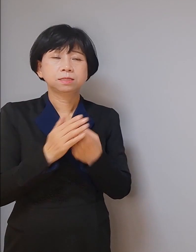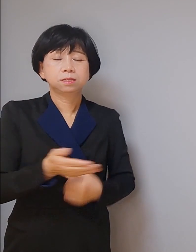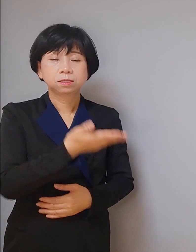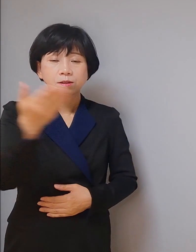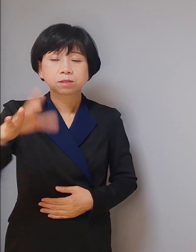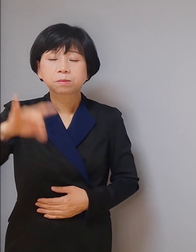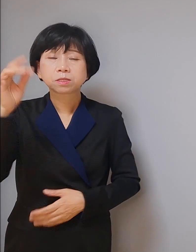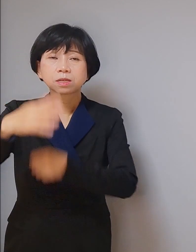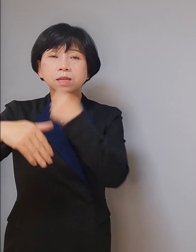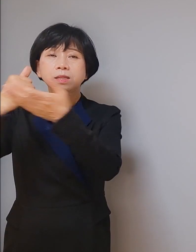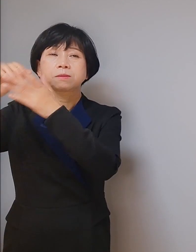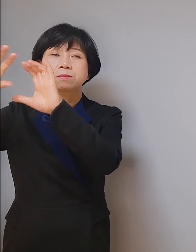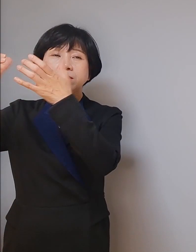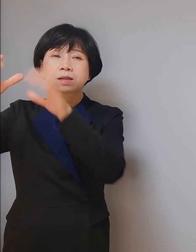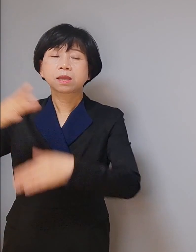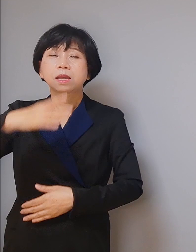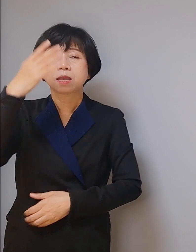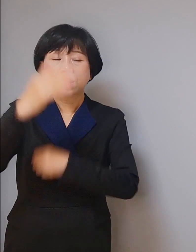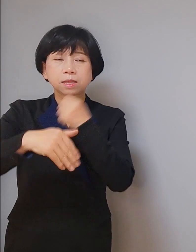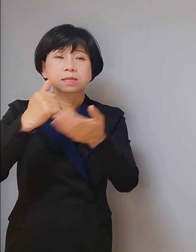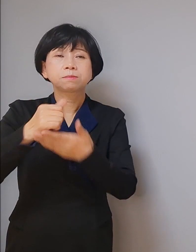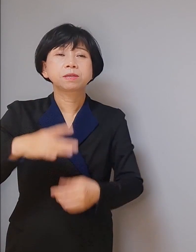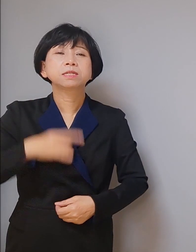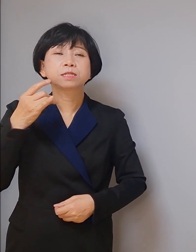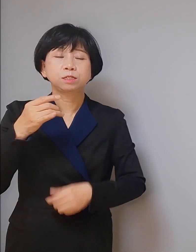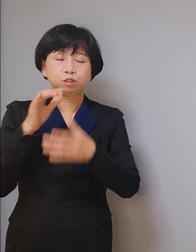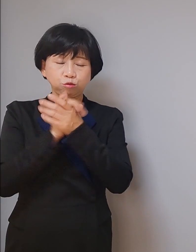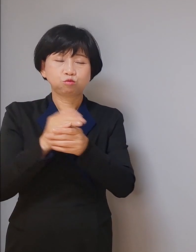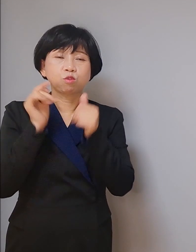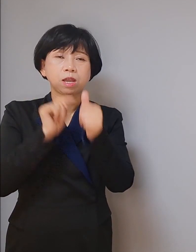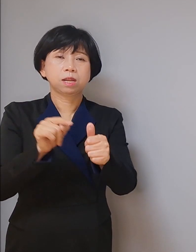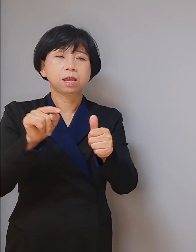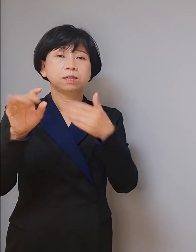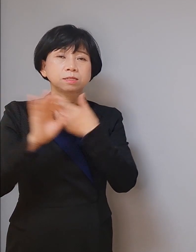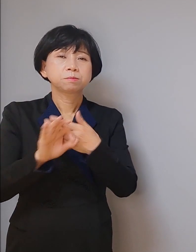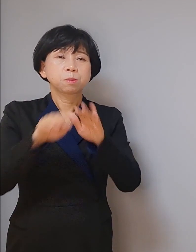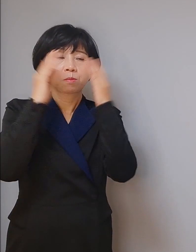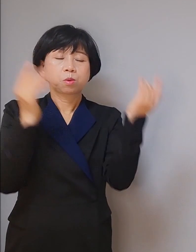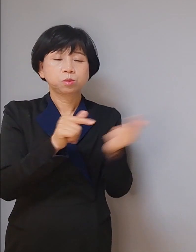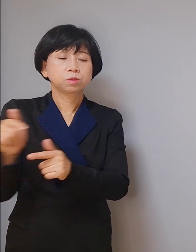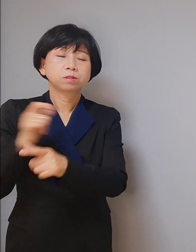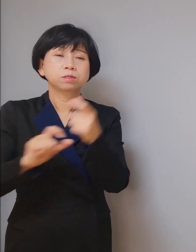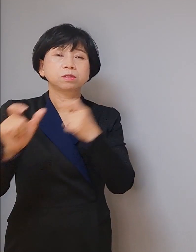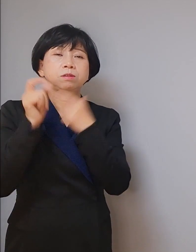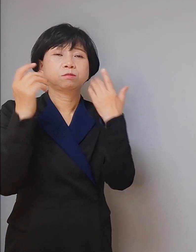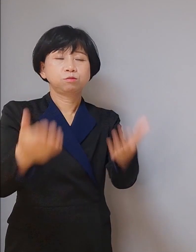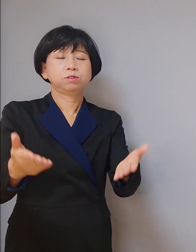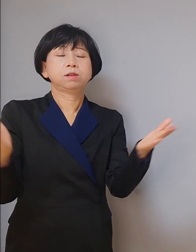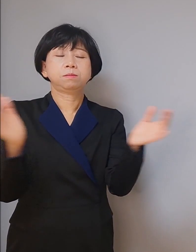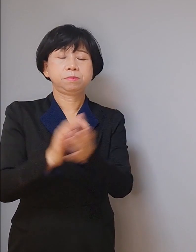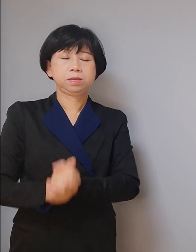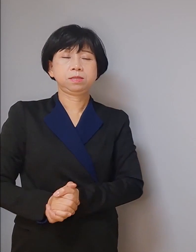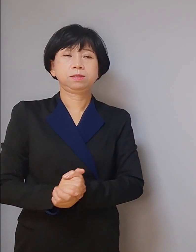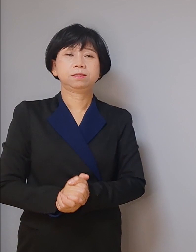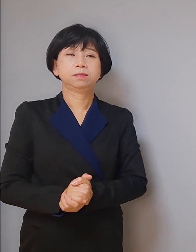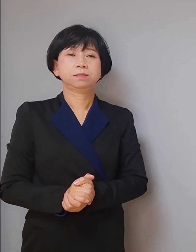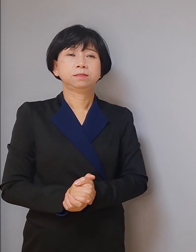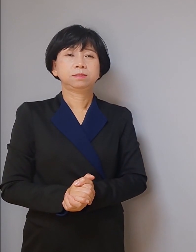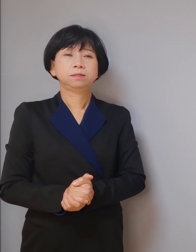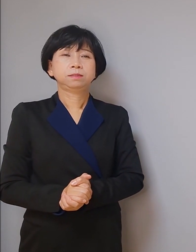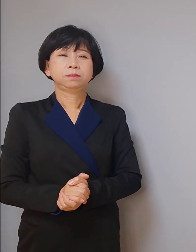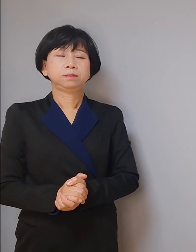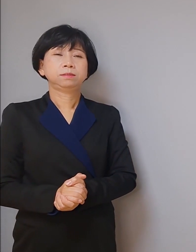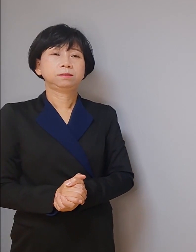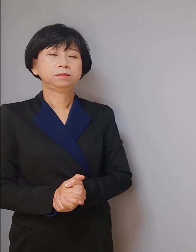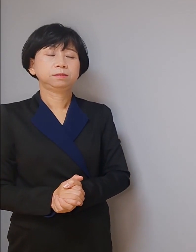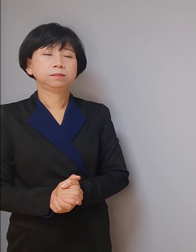먼저 그의 나라와 그의 일을 구하라. 그리하면 이 모든 것을 너희에게 더하시리라. 아멘. 물론 오래 사는